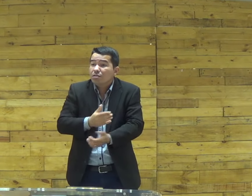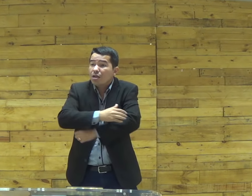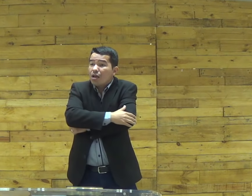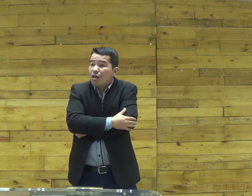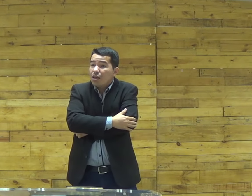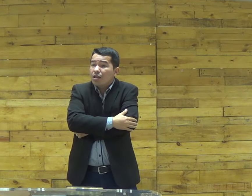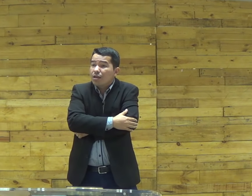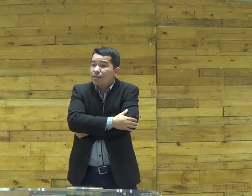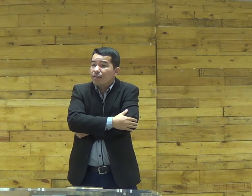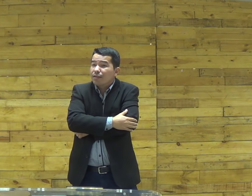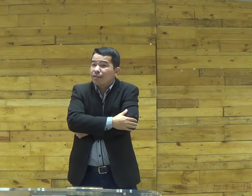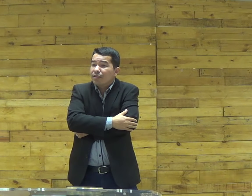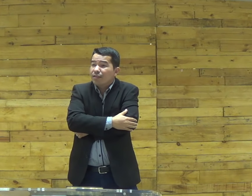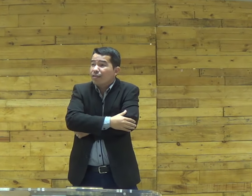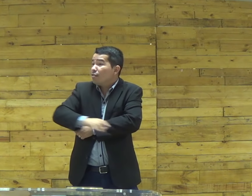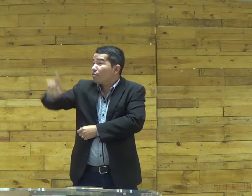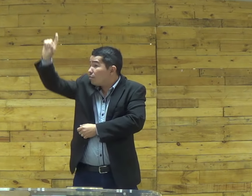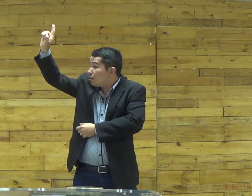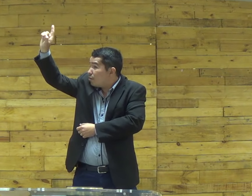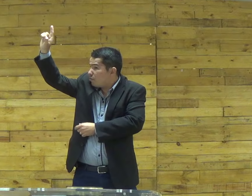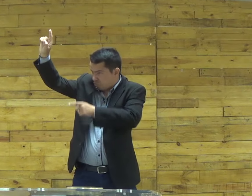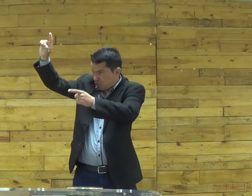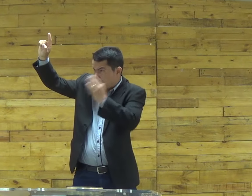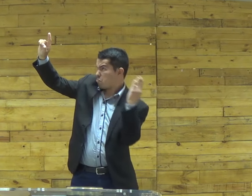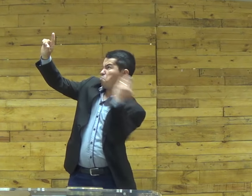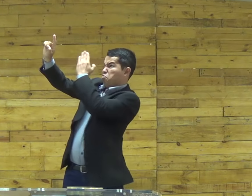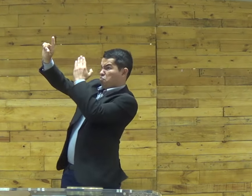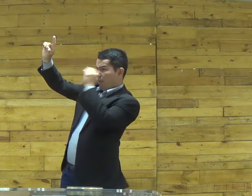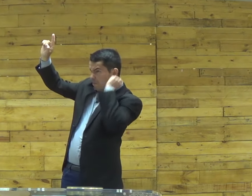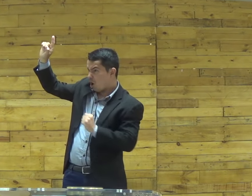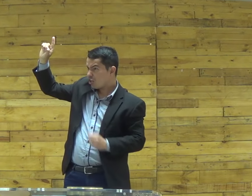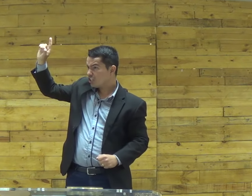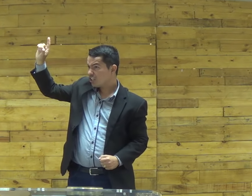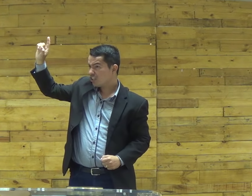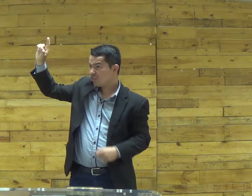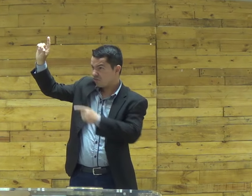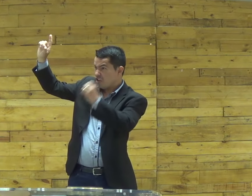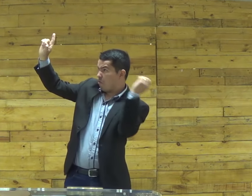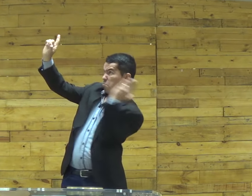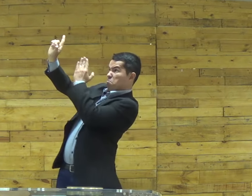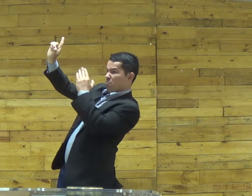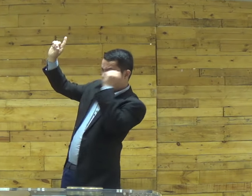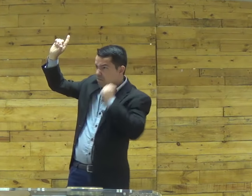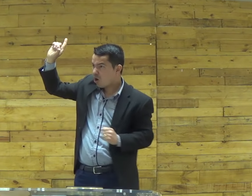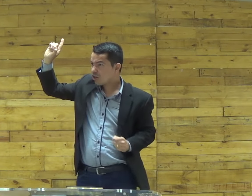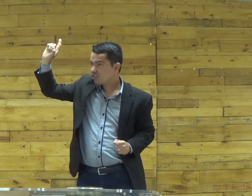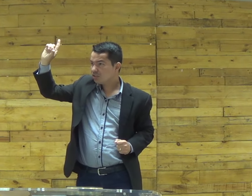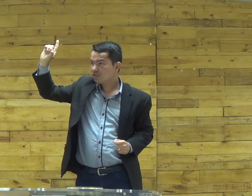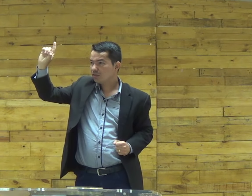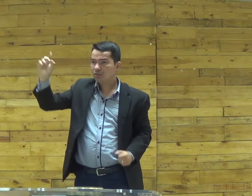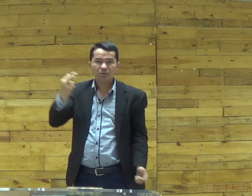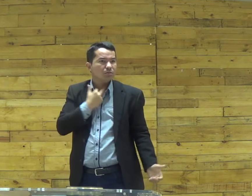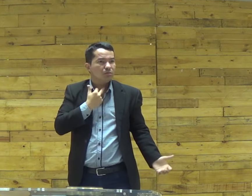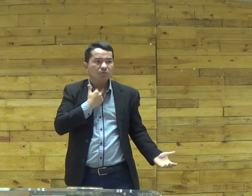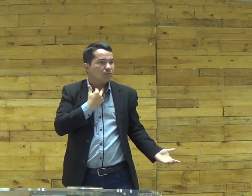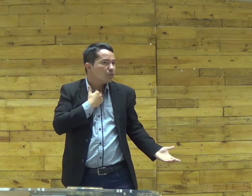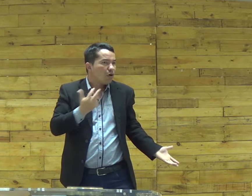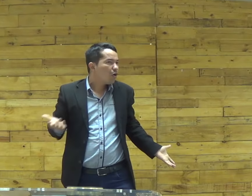Você não acredita em você mesmo. Eu não acredito que Deus acredita em você. Você pode ir contra Deus? Você não